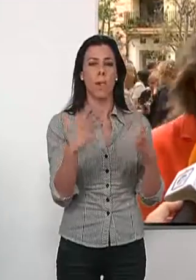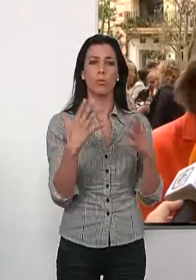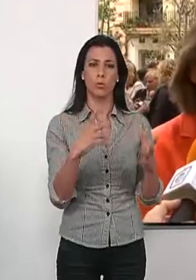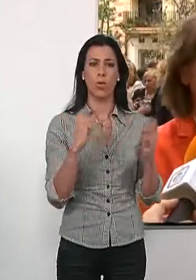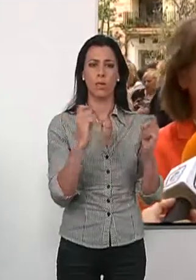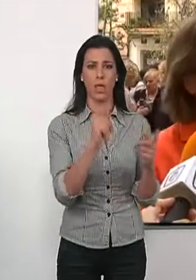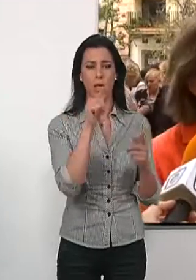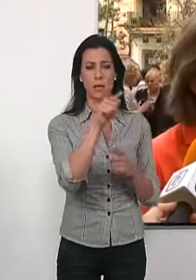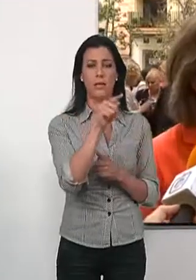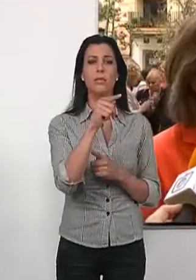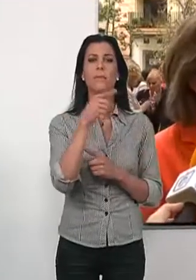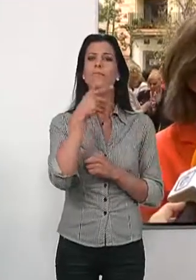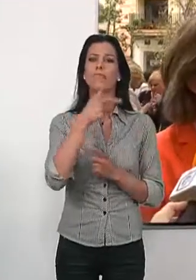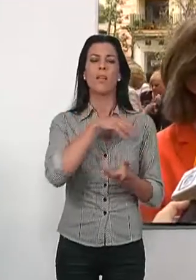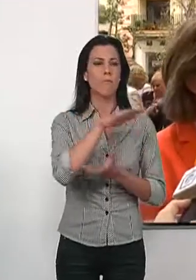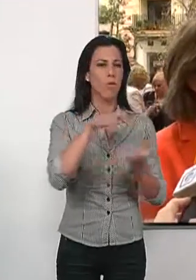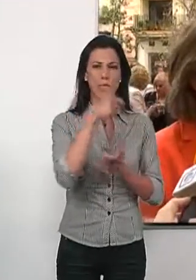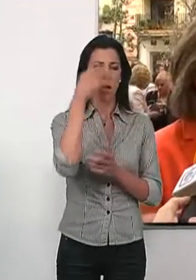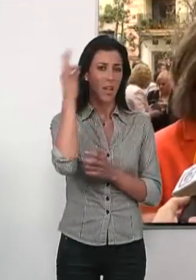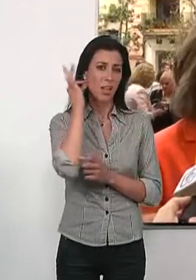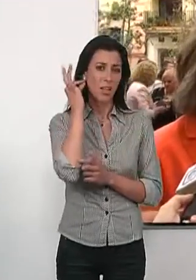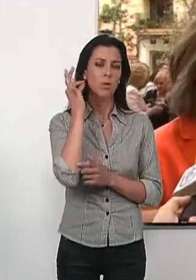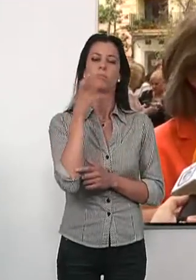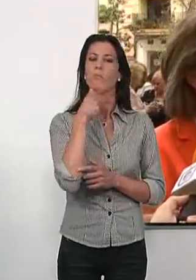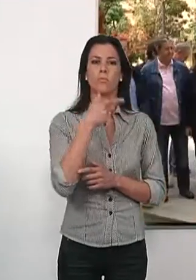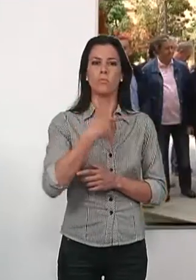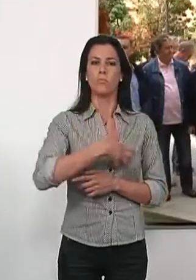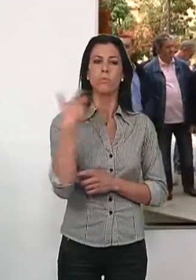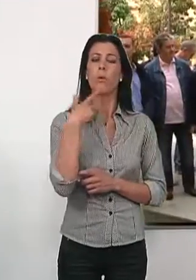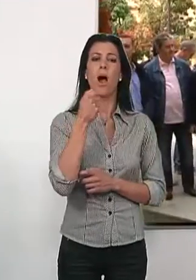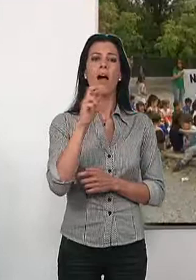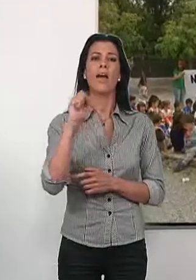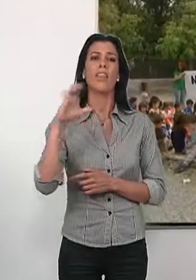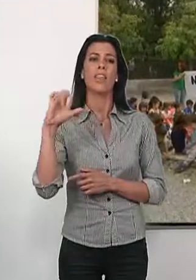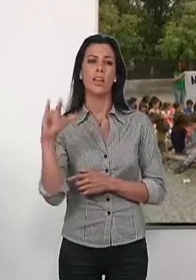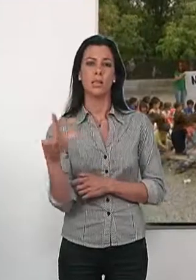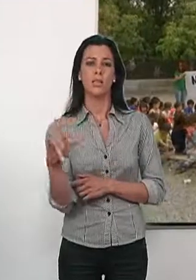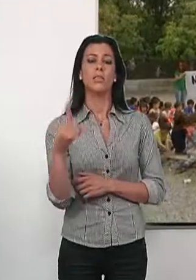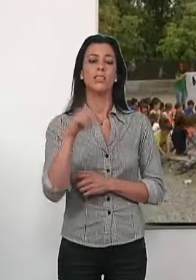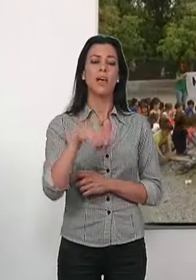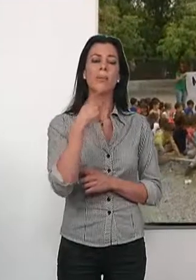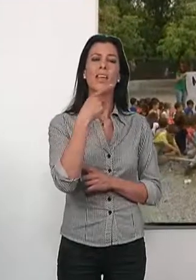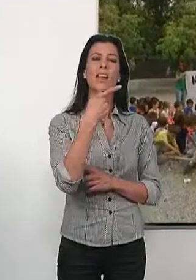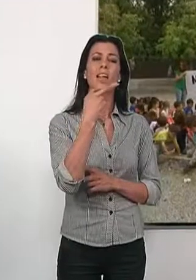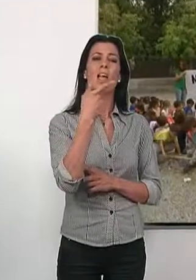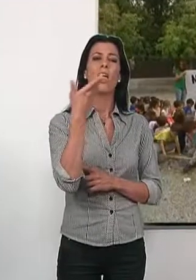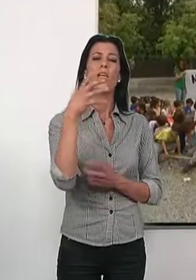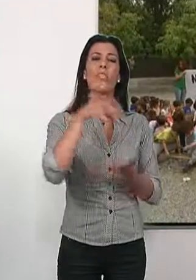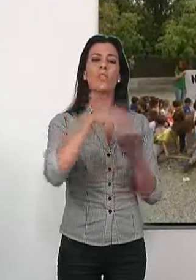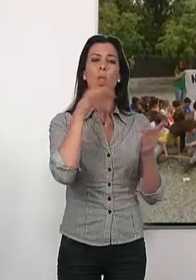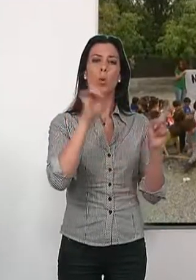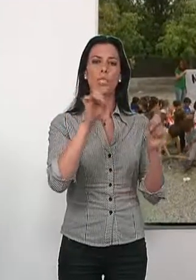apostaba el nombre de motril la repulsa a la violencia de género y condenaba lo sucedido a aracely por otra parte el centro de educativo